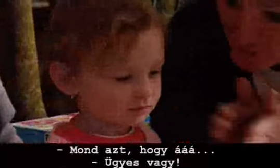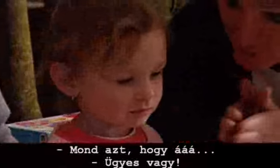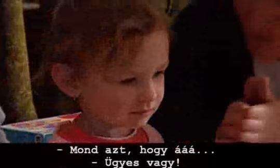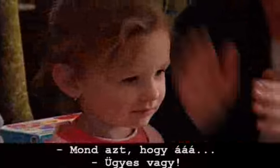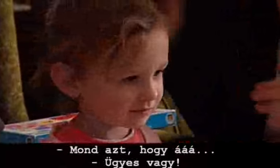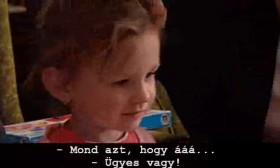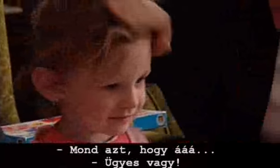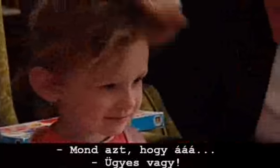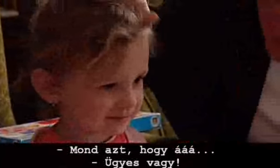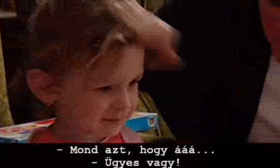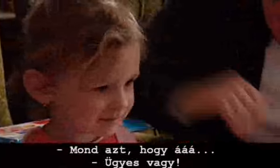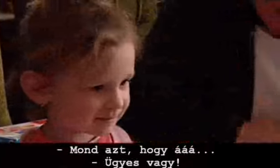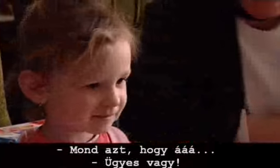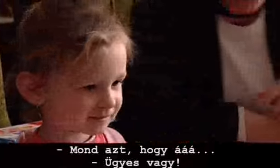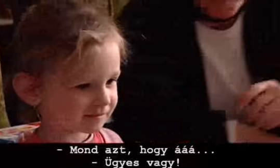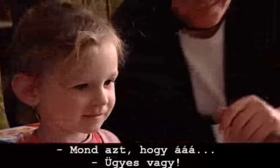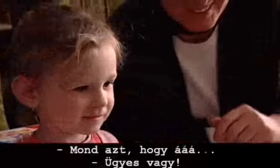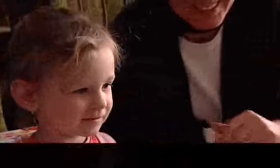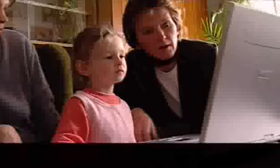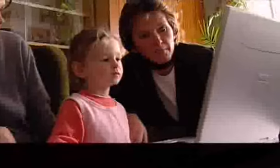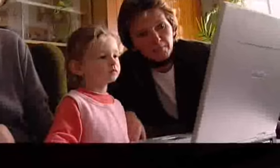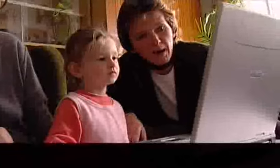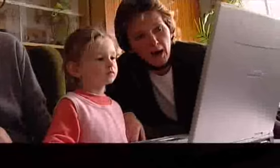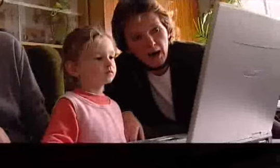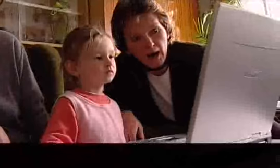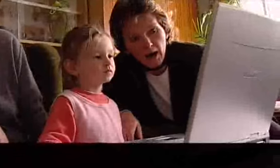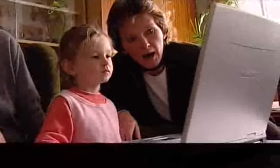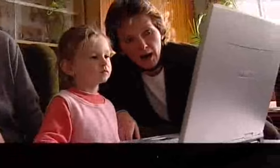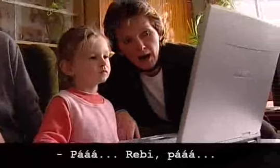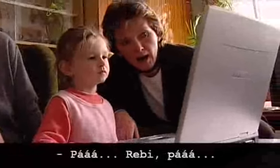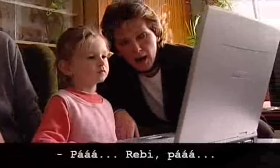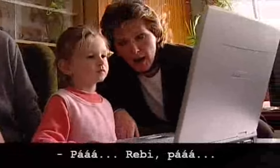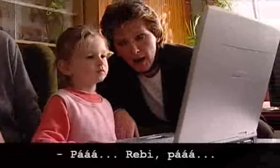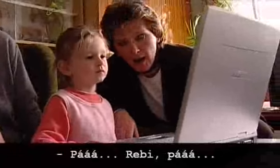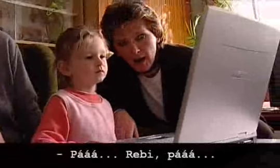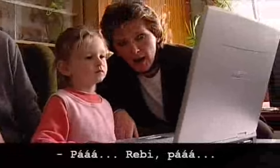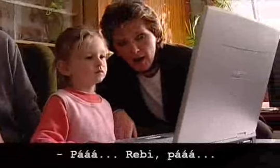Ügyes vagy! Nagyon drága vagy! Pá!